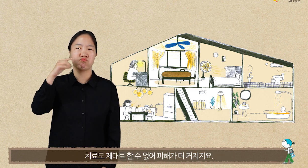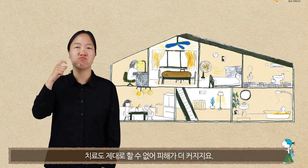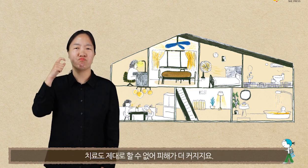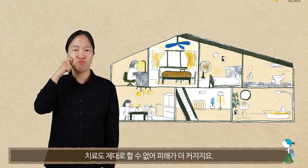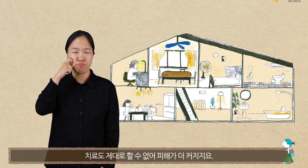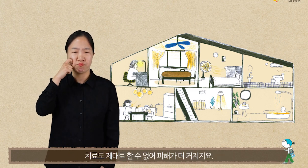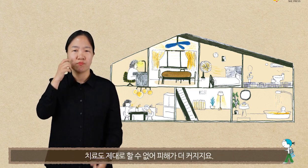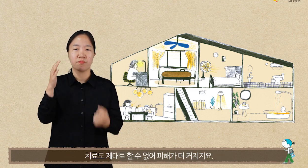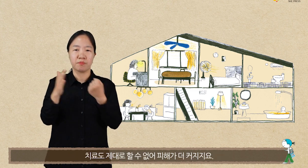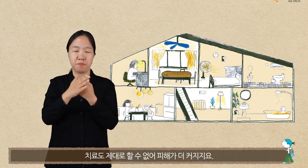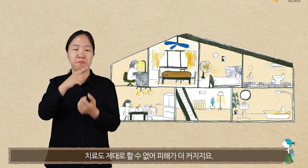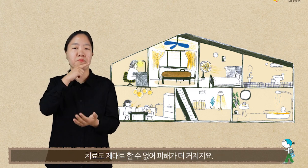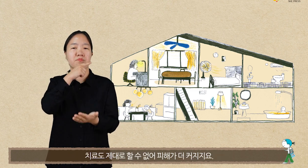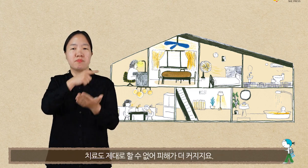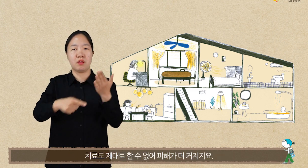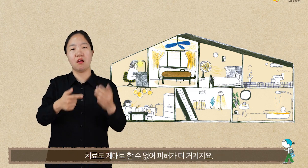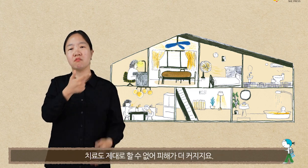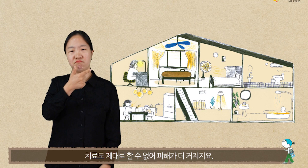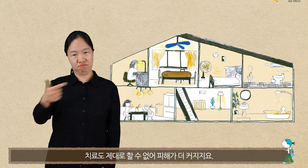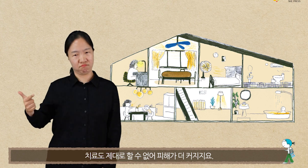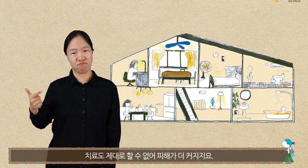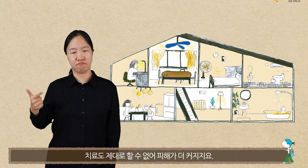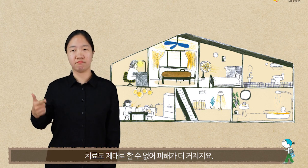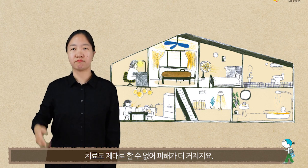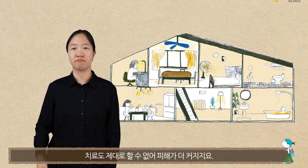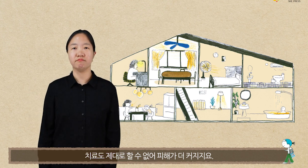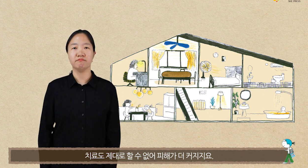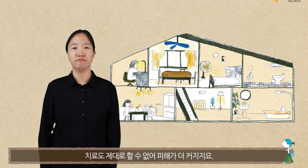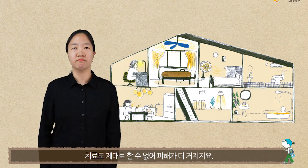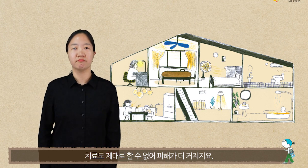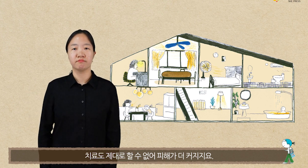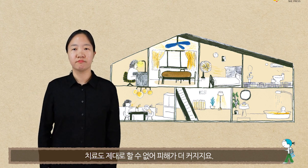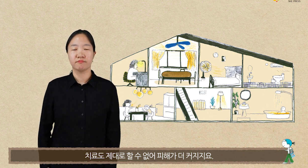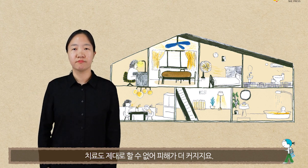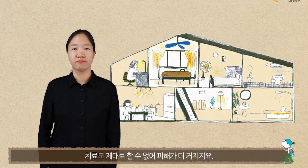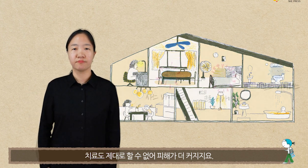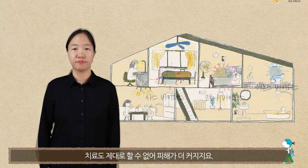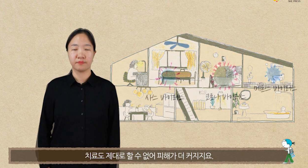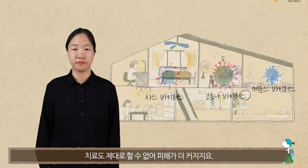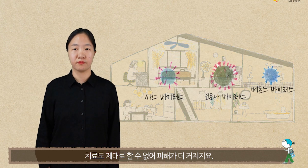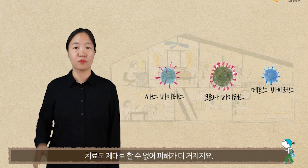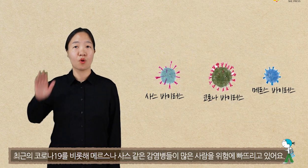치료도 제대로 할 수 없어 피해가 더 커지지요.